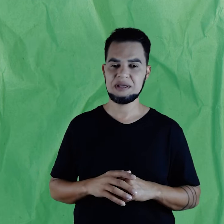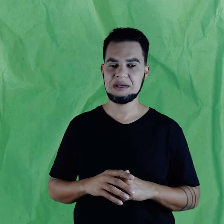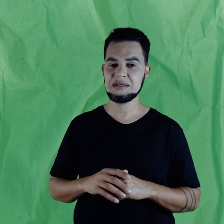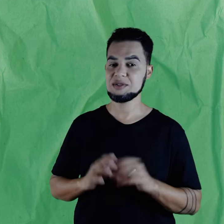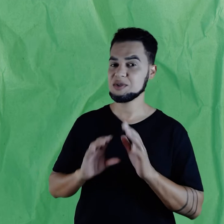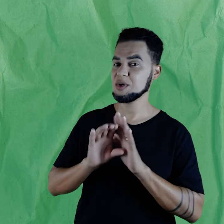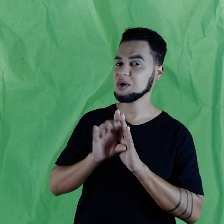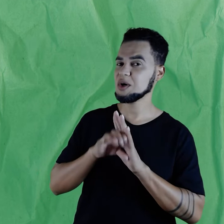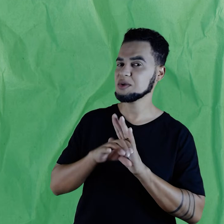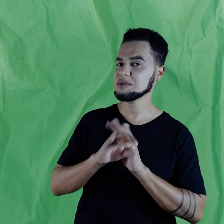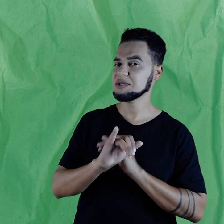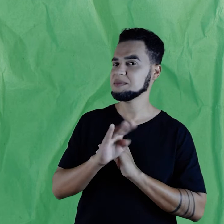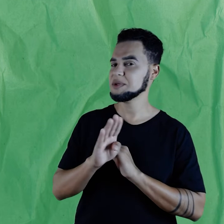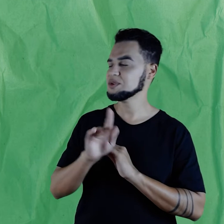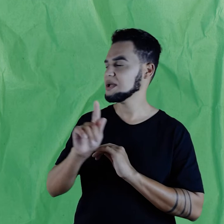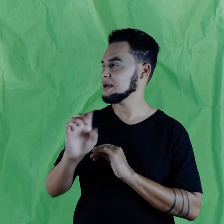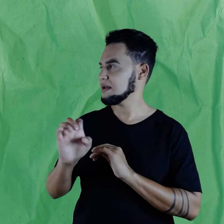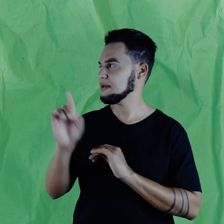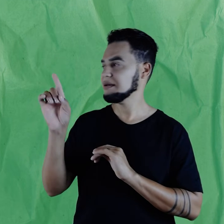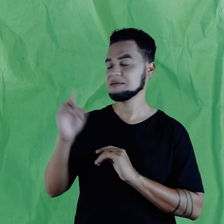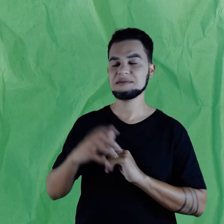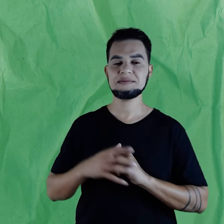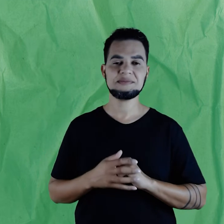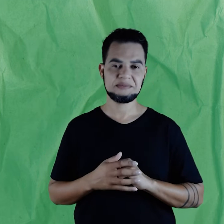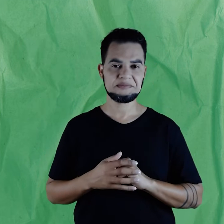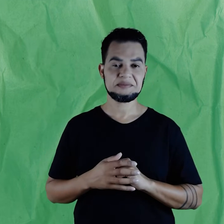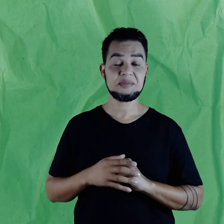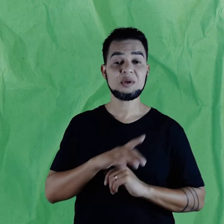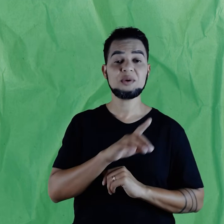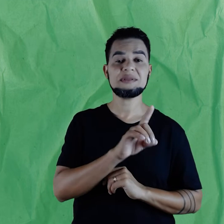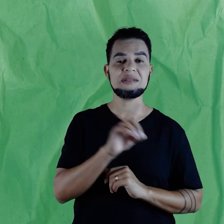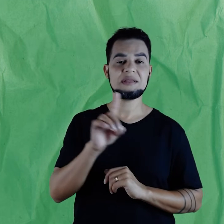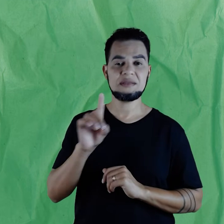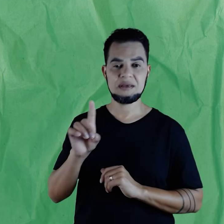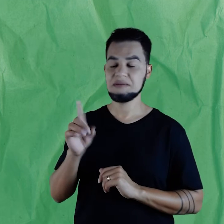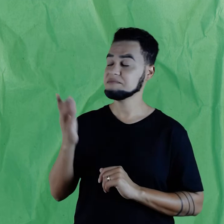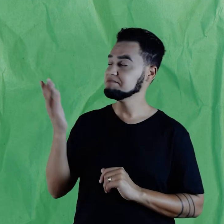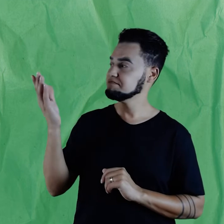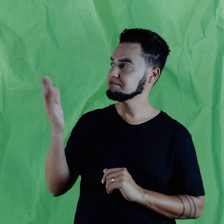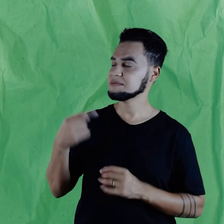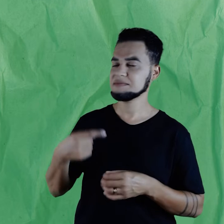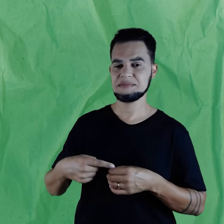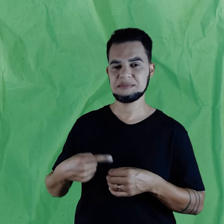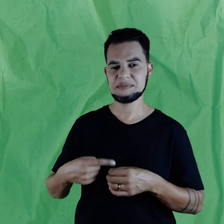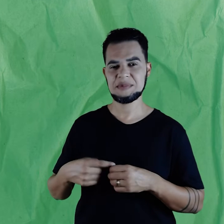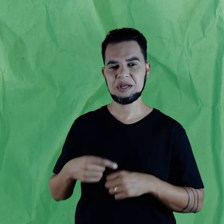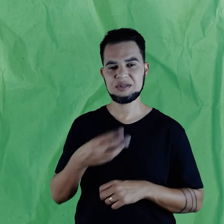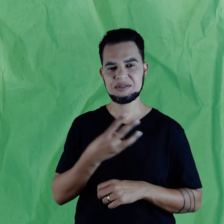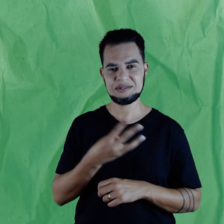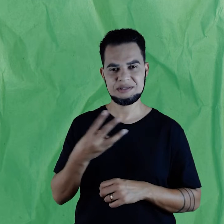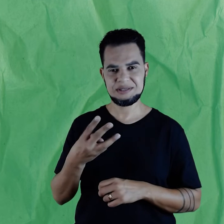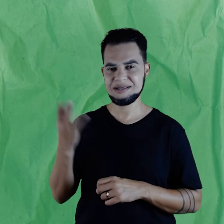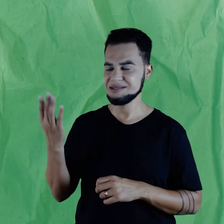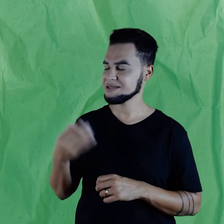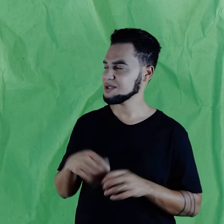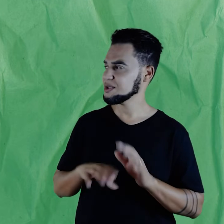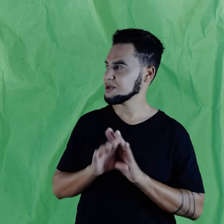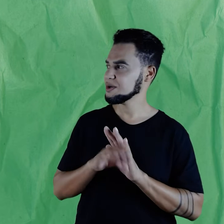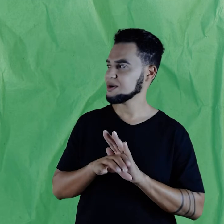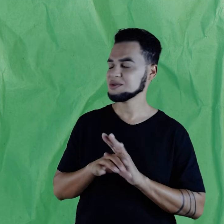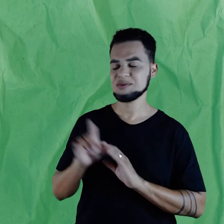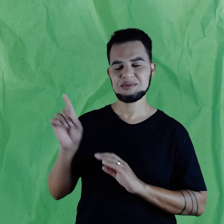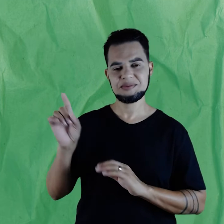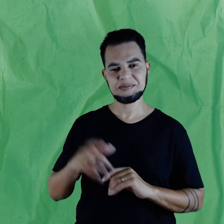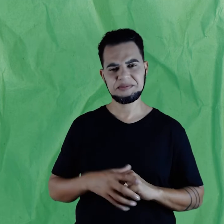o código de IBGE do município, né, o DDD da cidade, 33, e o código